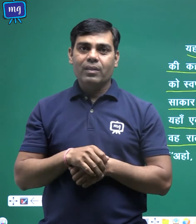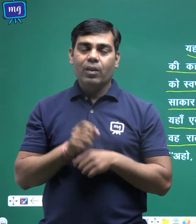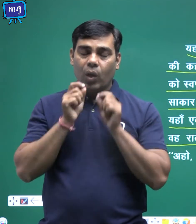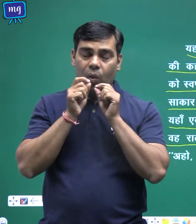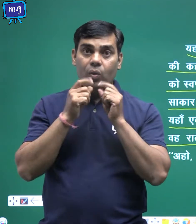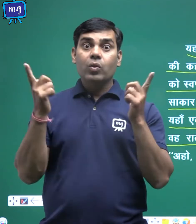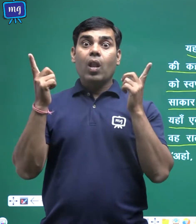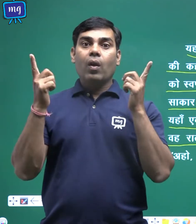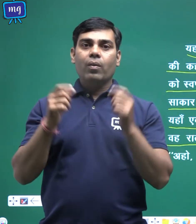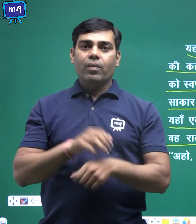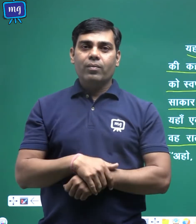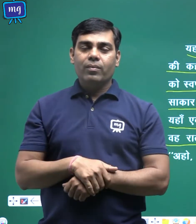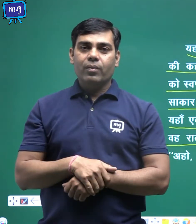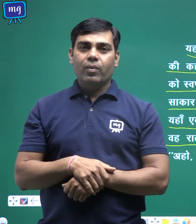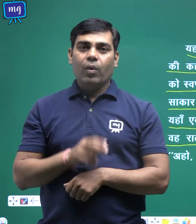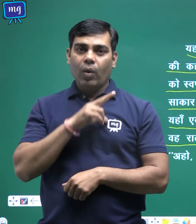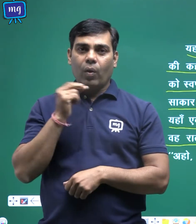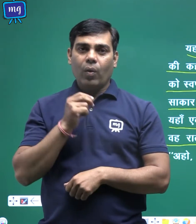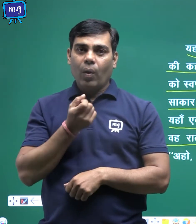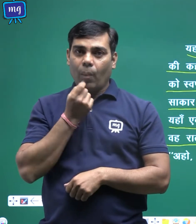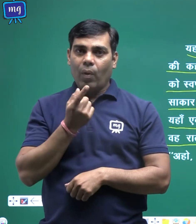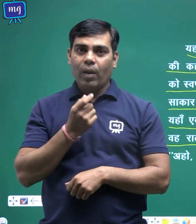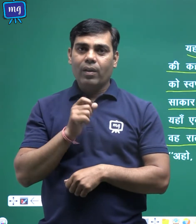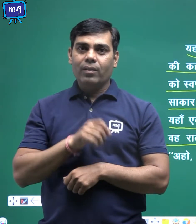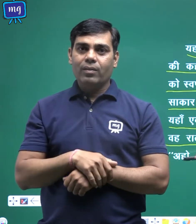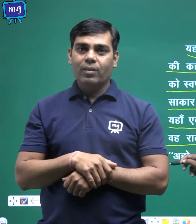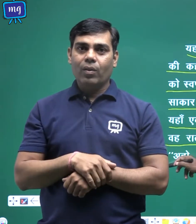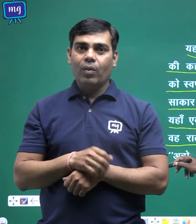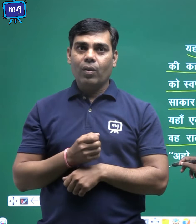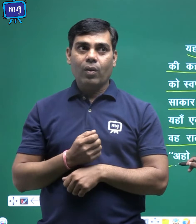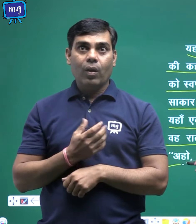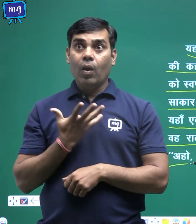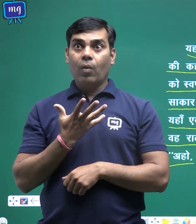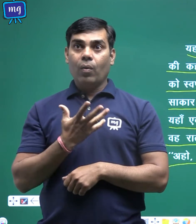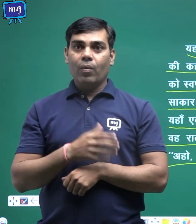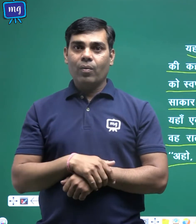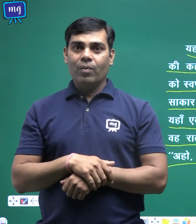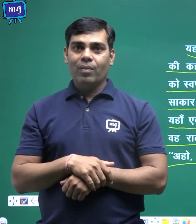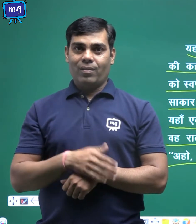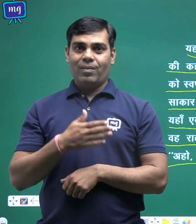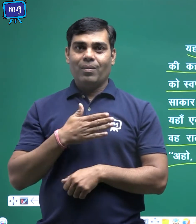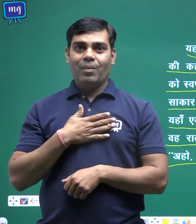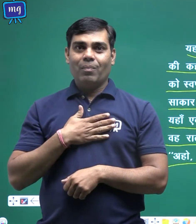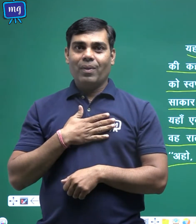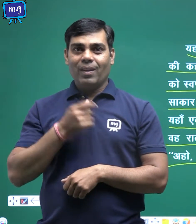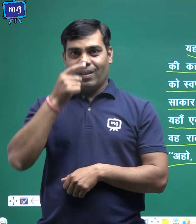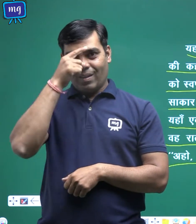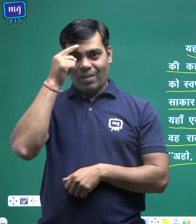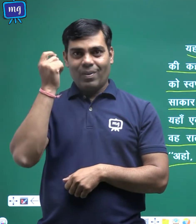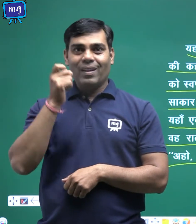उठा और बोला, अहो मेरा भाग्य।